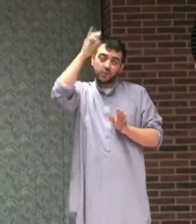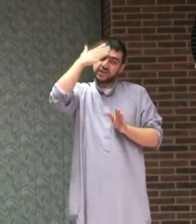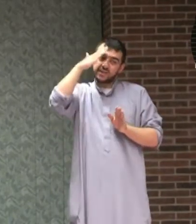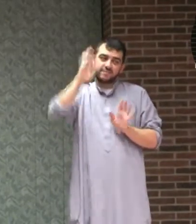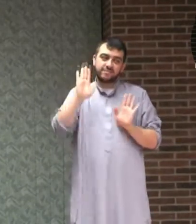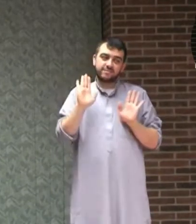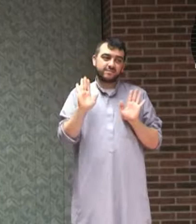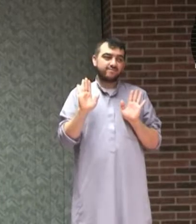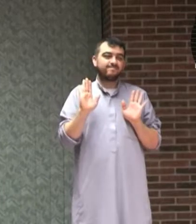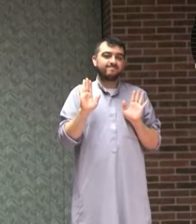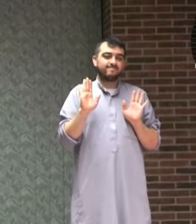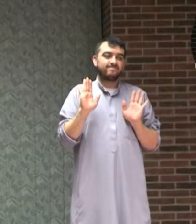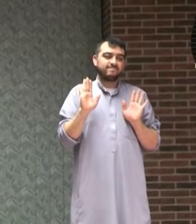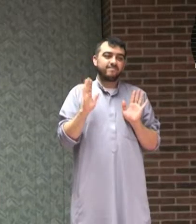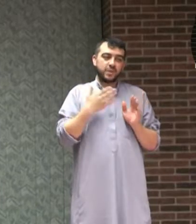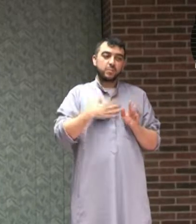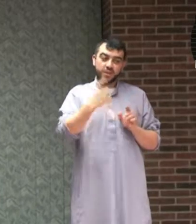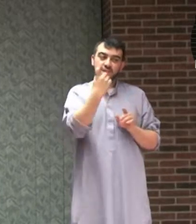a'lam.